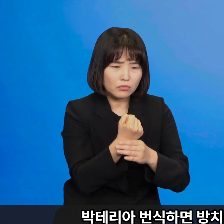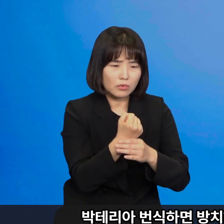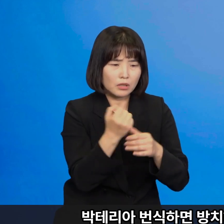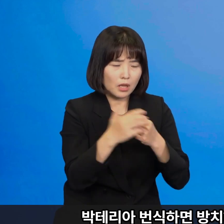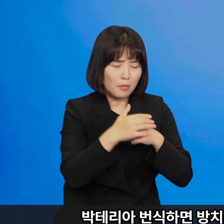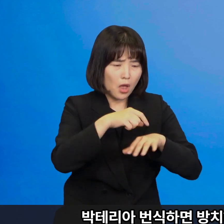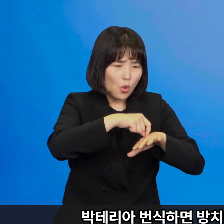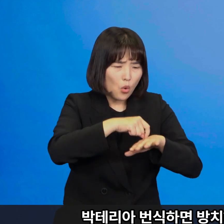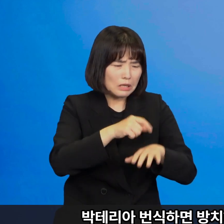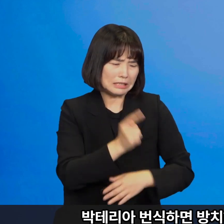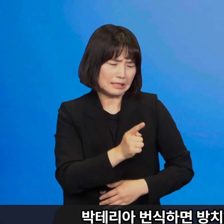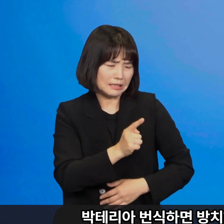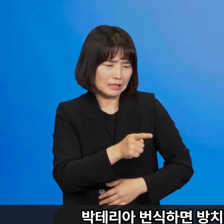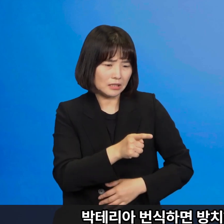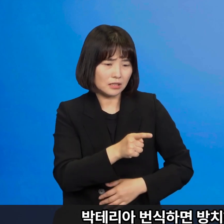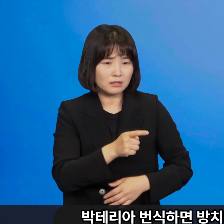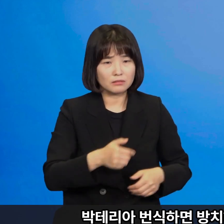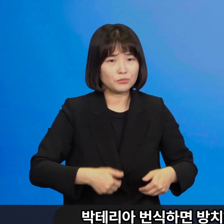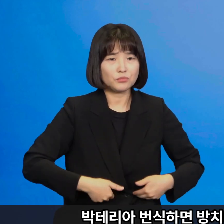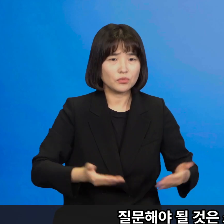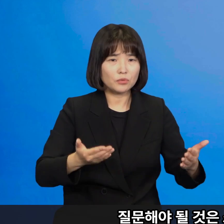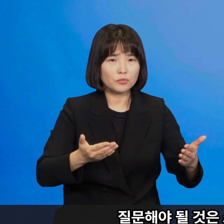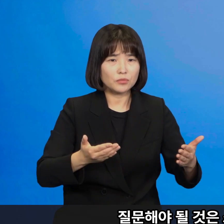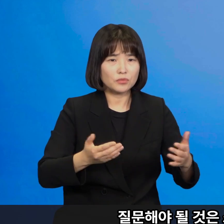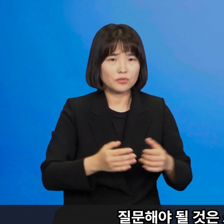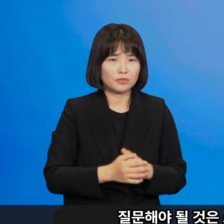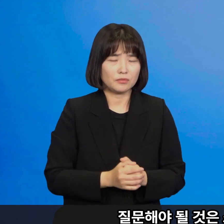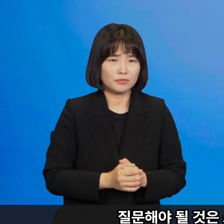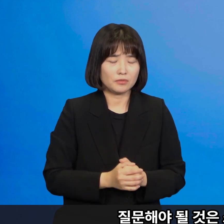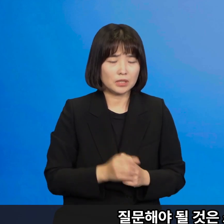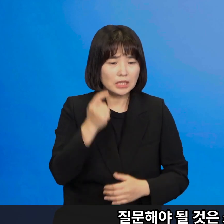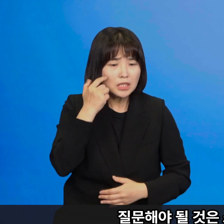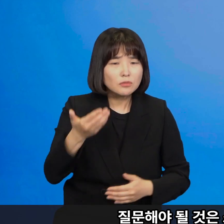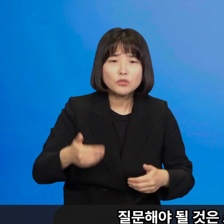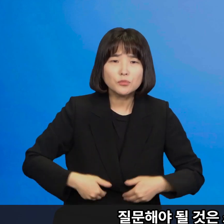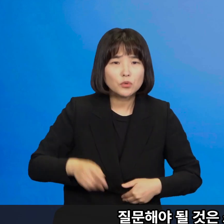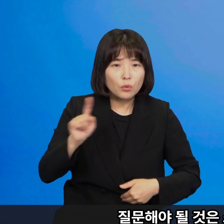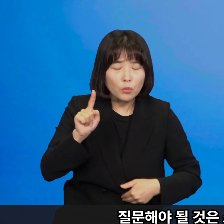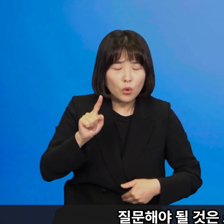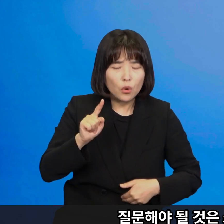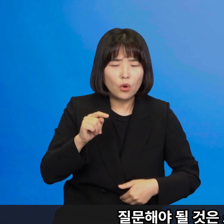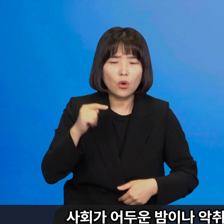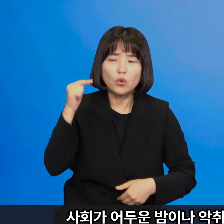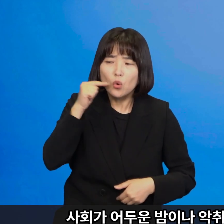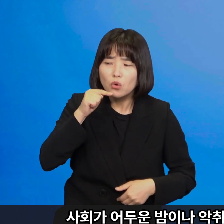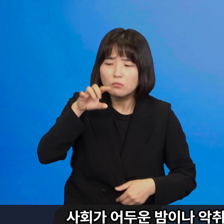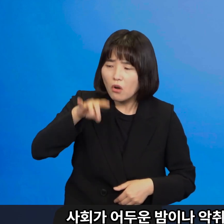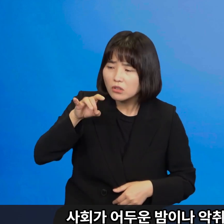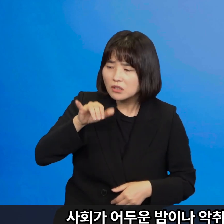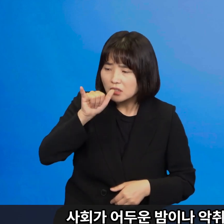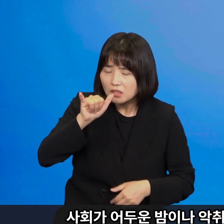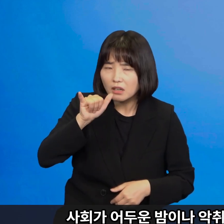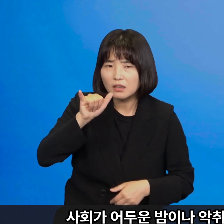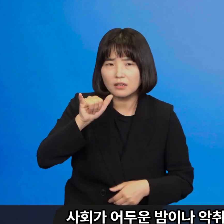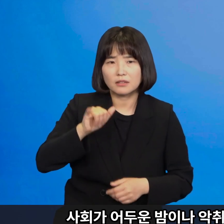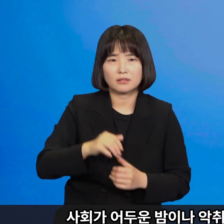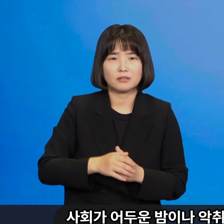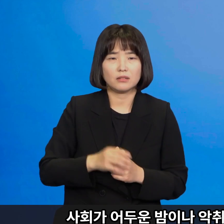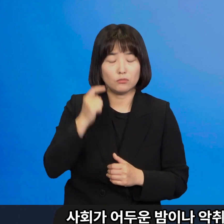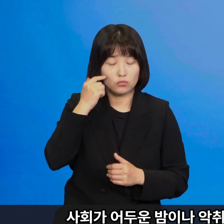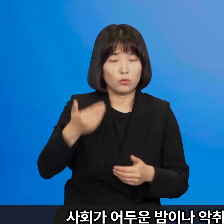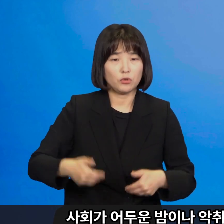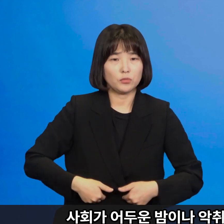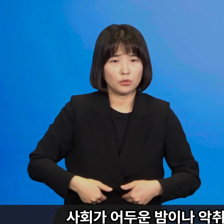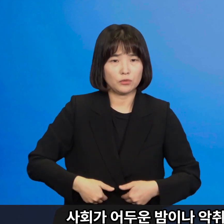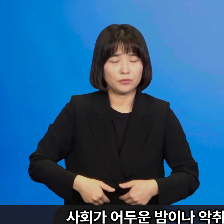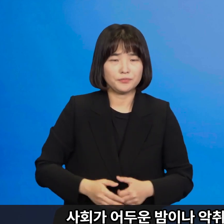박테리아 번식하면, 방치하면 이런 일이 벌어집니다. 질문해야 될 것은 소금이 어디 있느냐? 사회가 어두운 밤이나